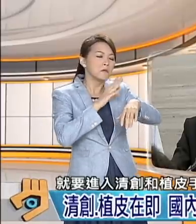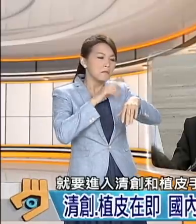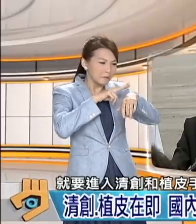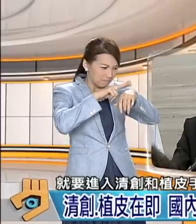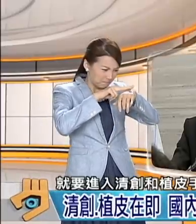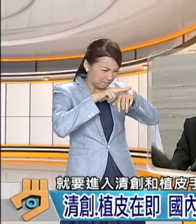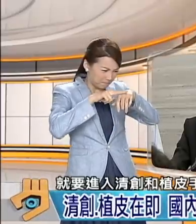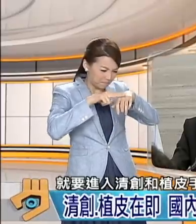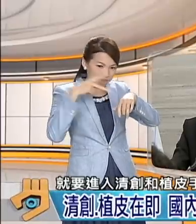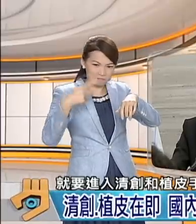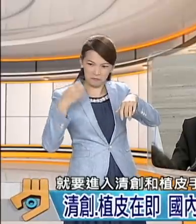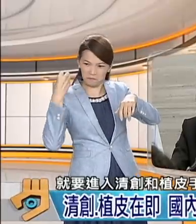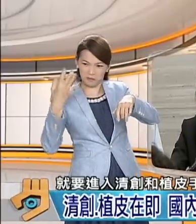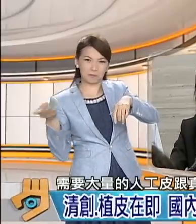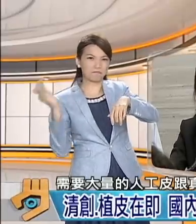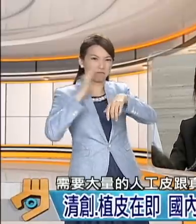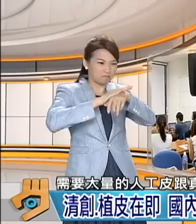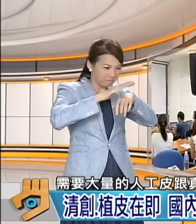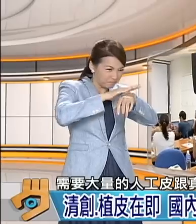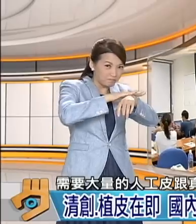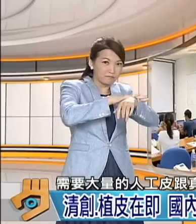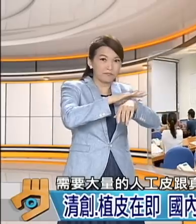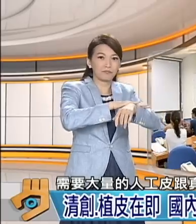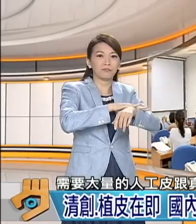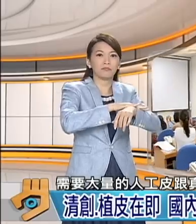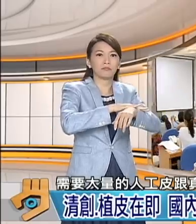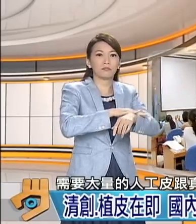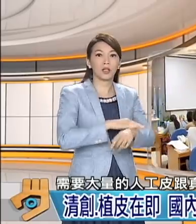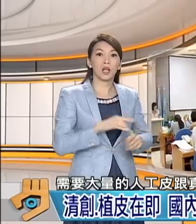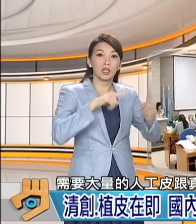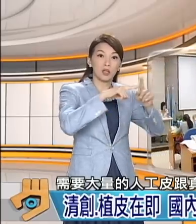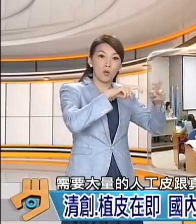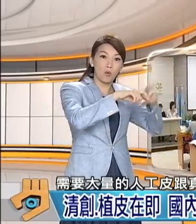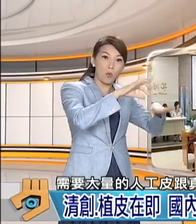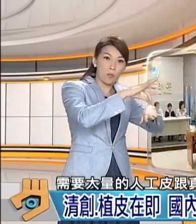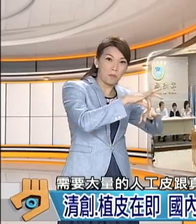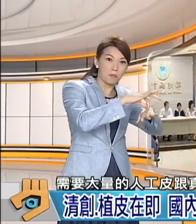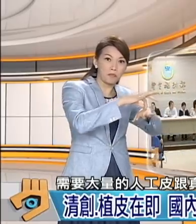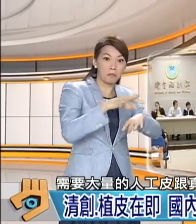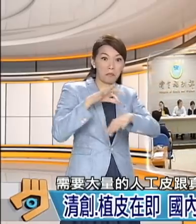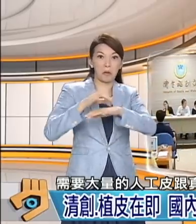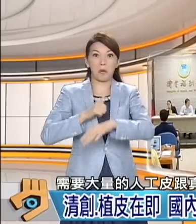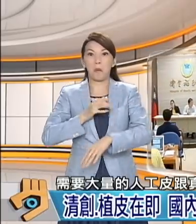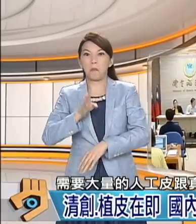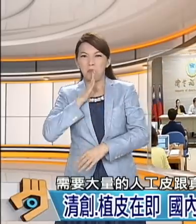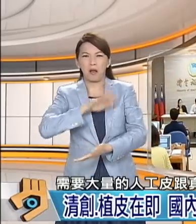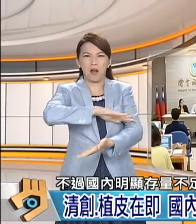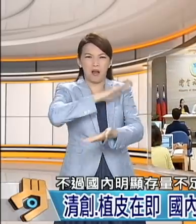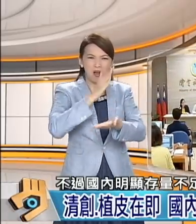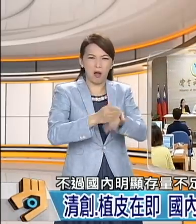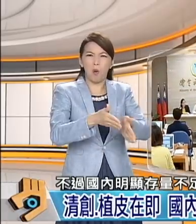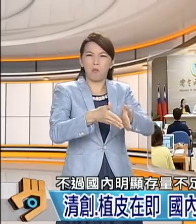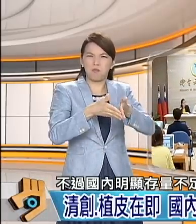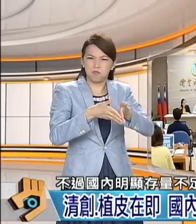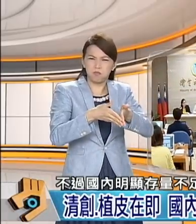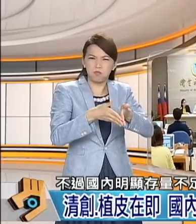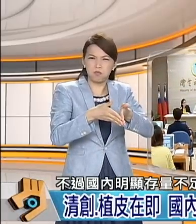术，需要大量的人工皮跟真皮敷料。不过国内明显